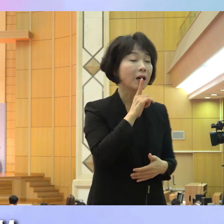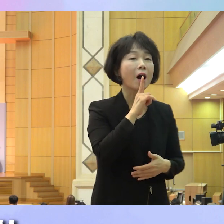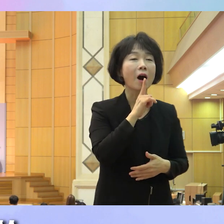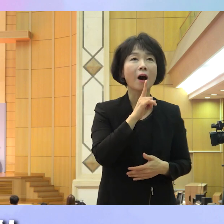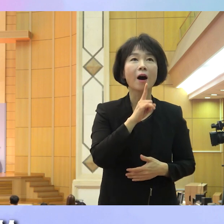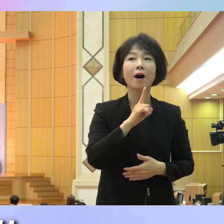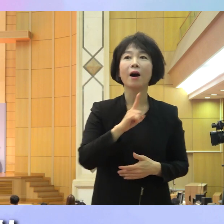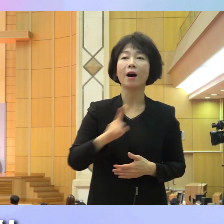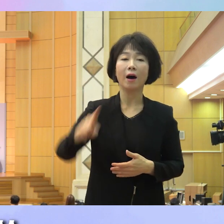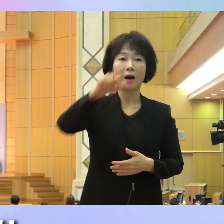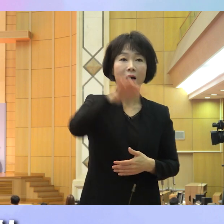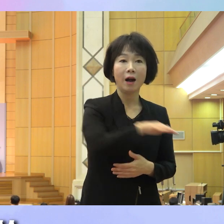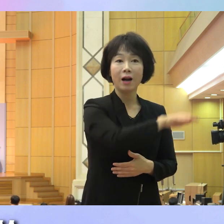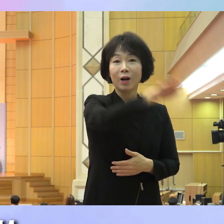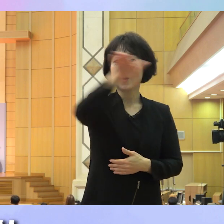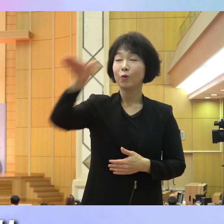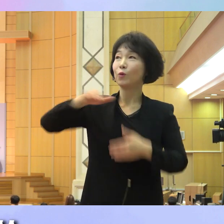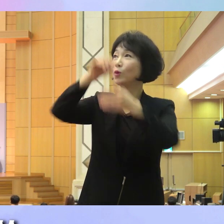쉬리라.